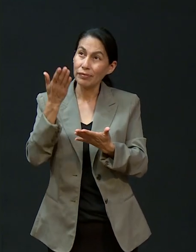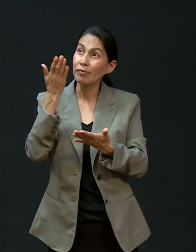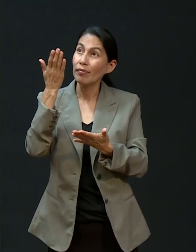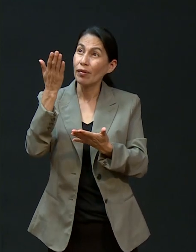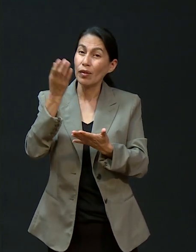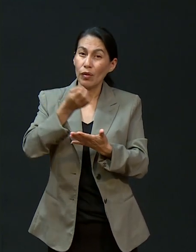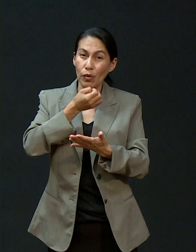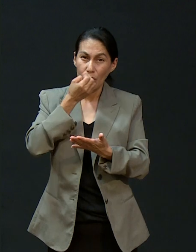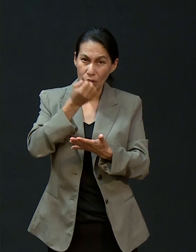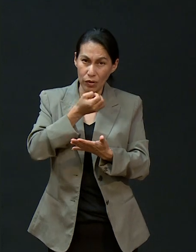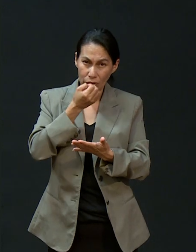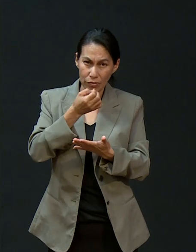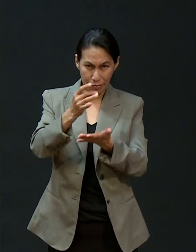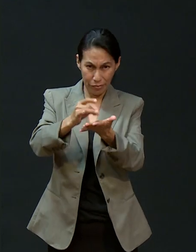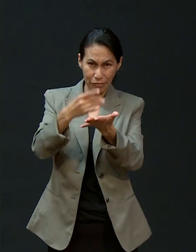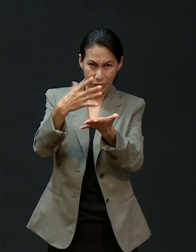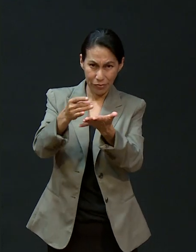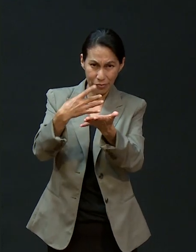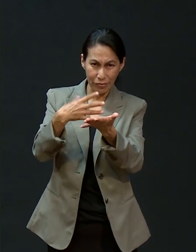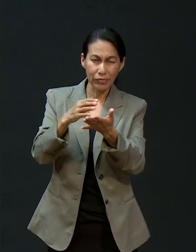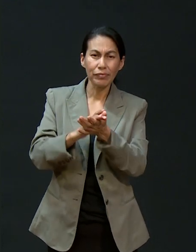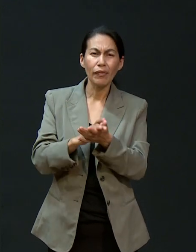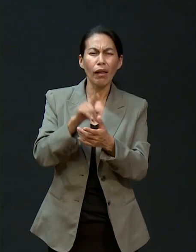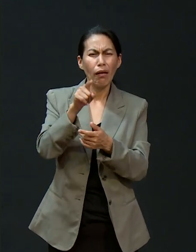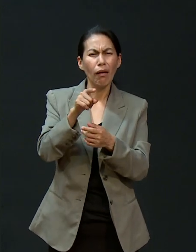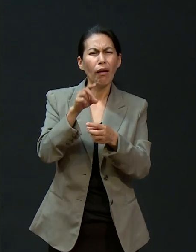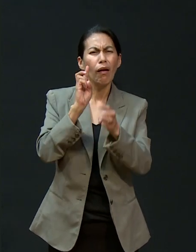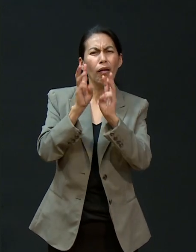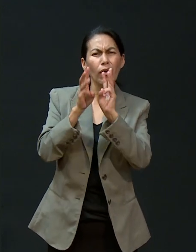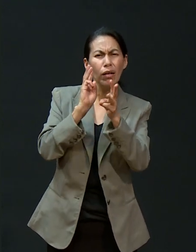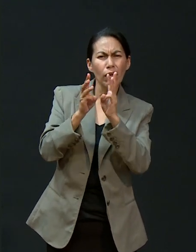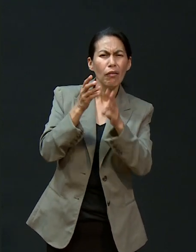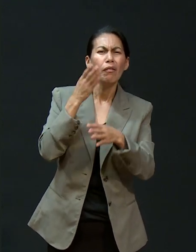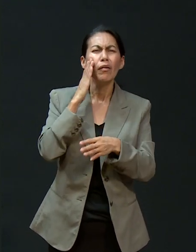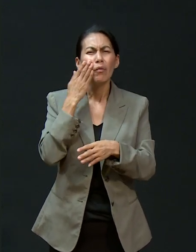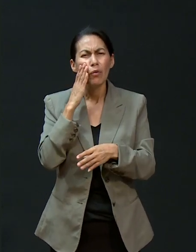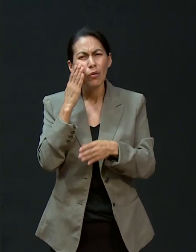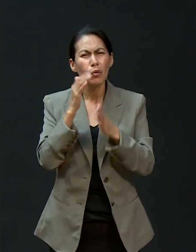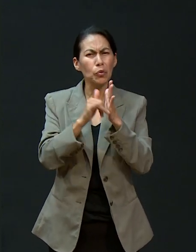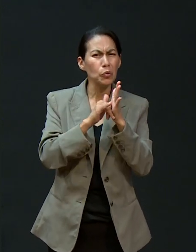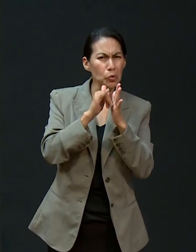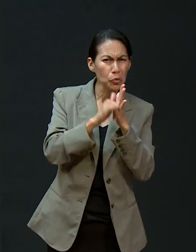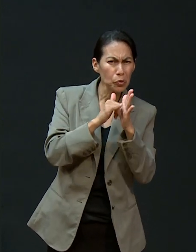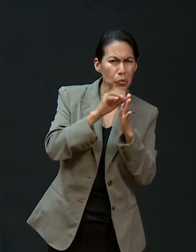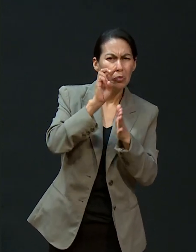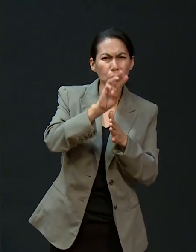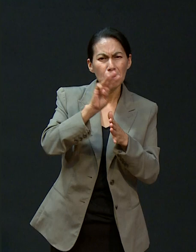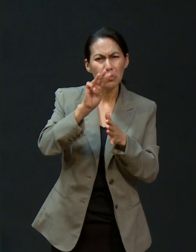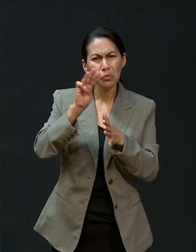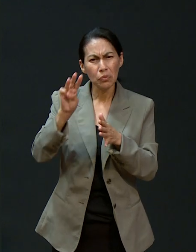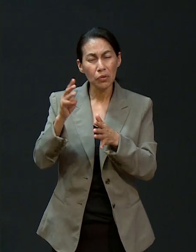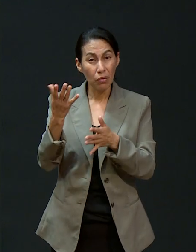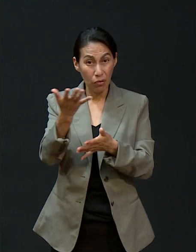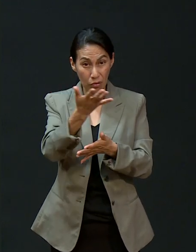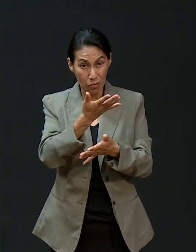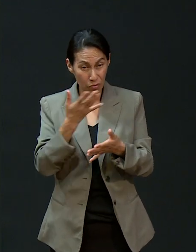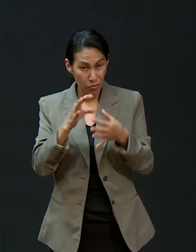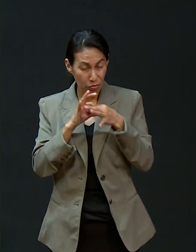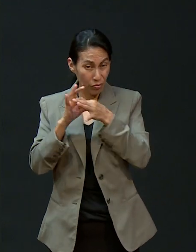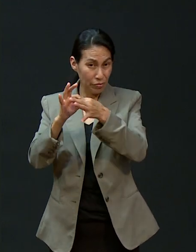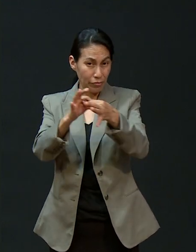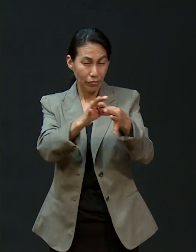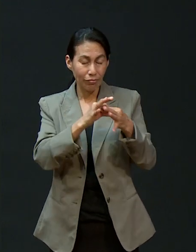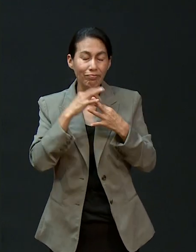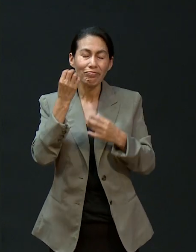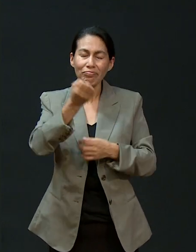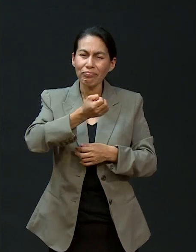enviemos nuestros pedidos de oración a los medios que han estado pasando en pantalla y de esa manera todos podamos